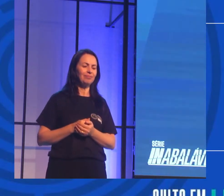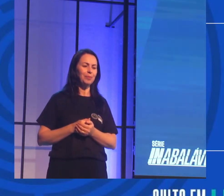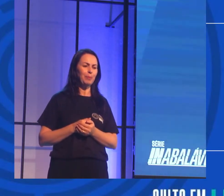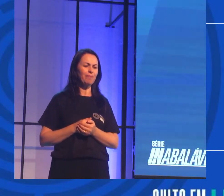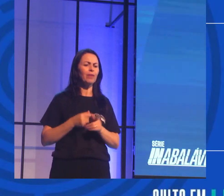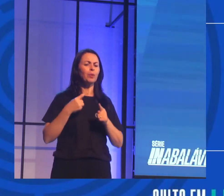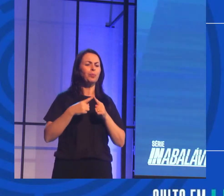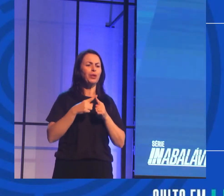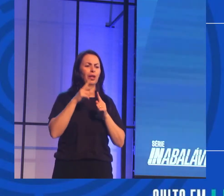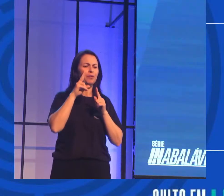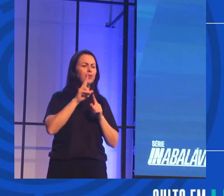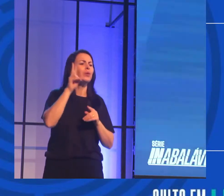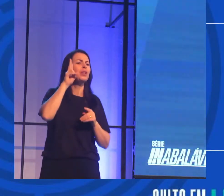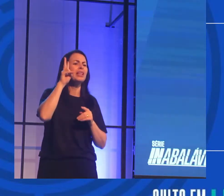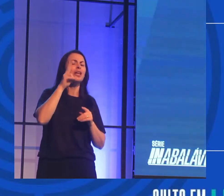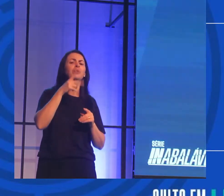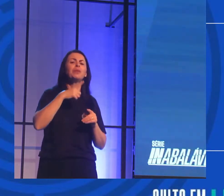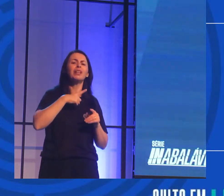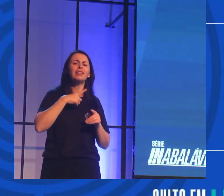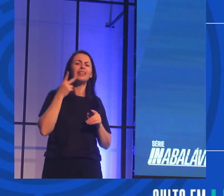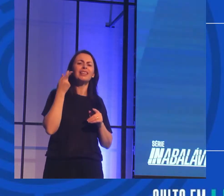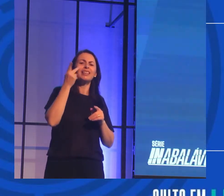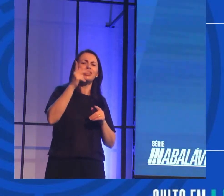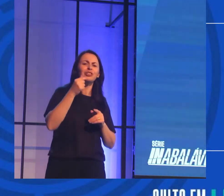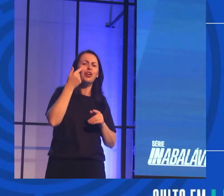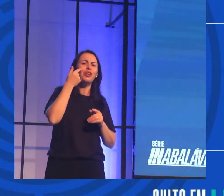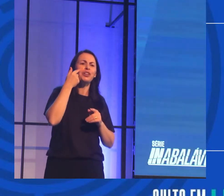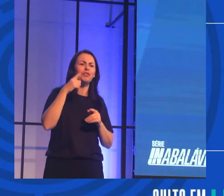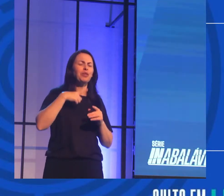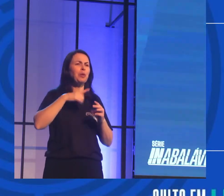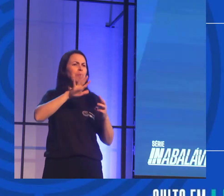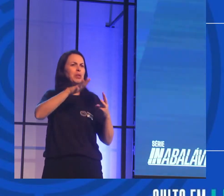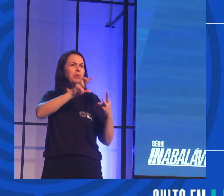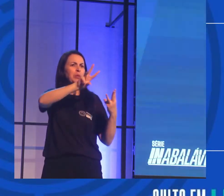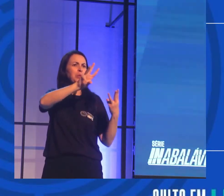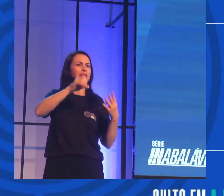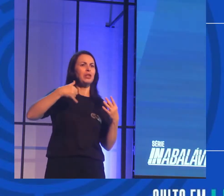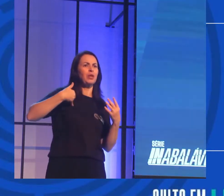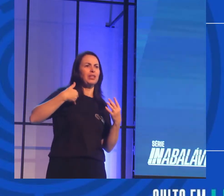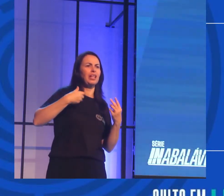Vimos a história, Sadraque, Mesaque e Abednego, ali provavelmente eles tinham 30 anos. Sabe